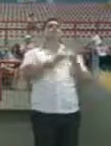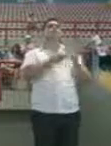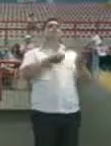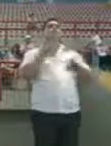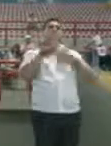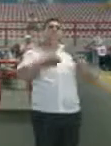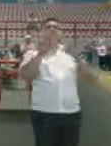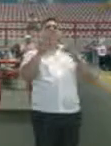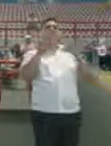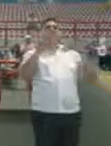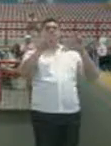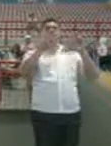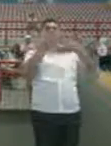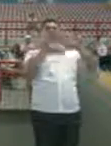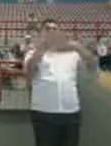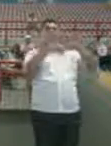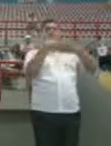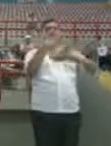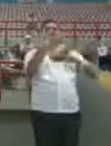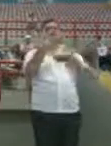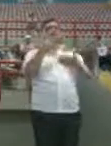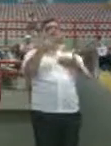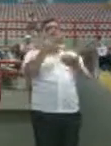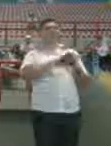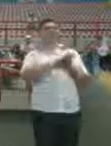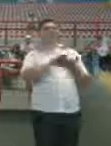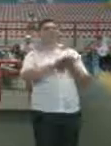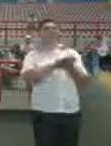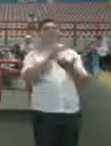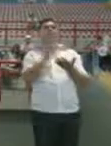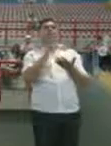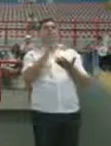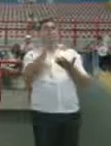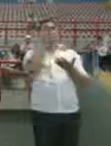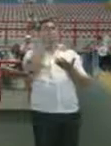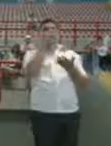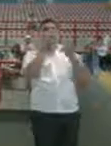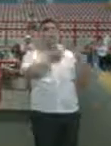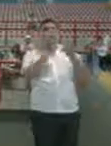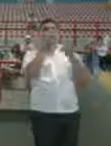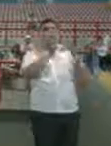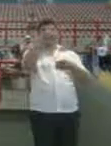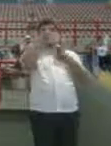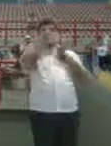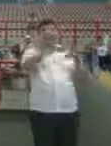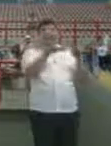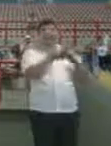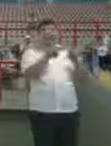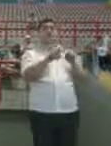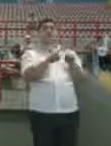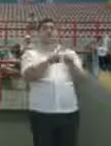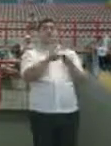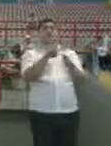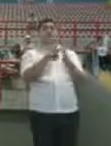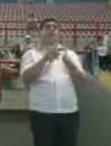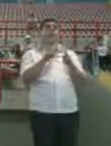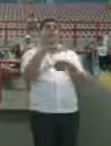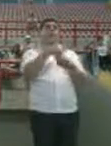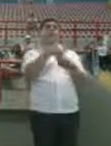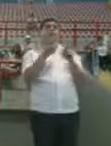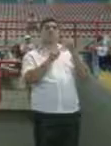sobre o desenvolvimento. Nada se fala sobre a robotização do setor e a drenagem dos cofres públicos para essas